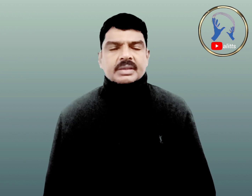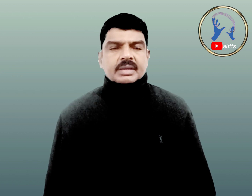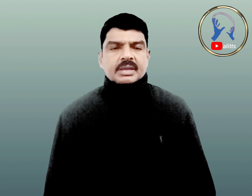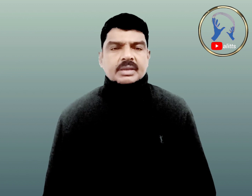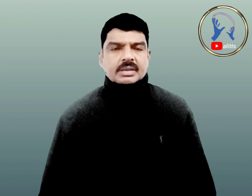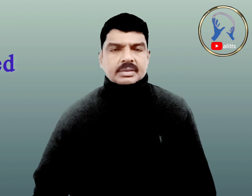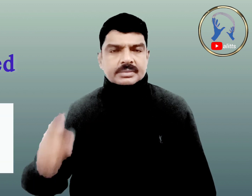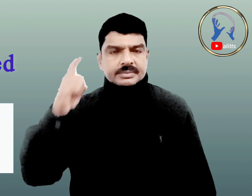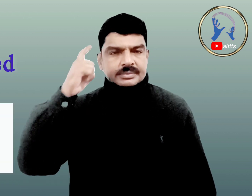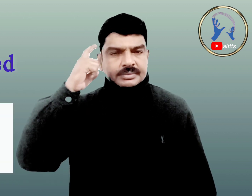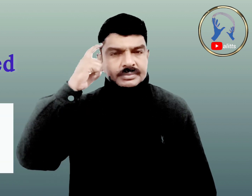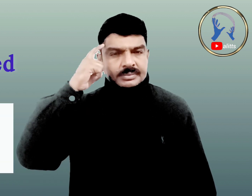यकीनन,